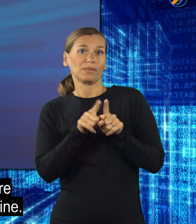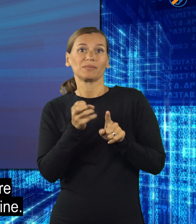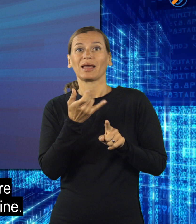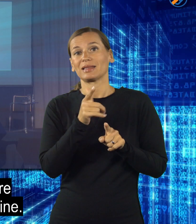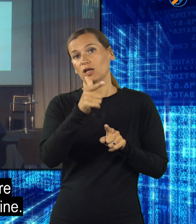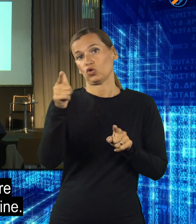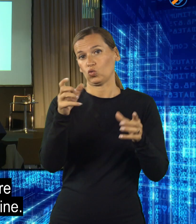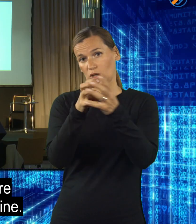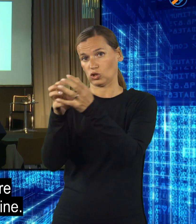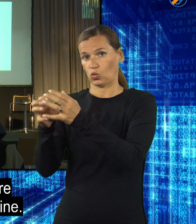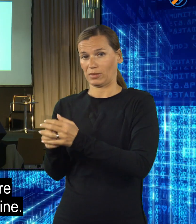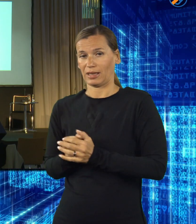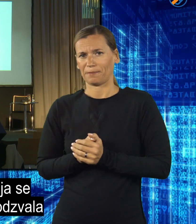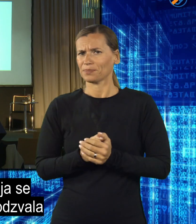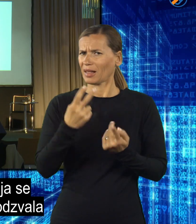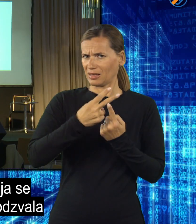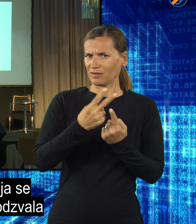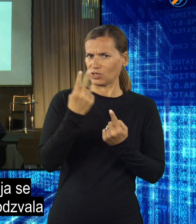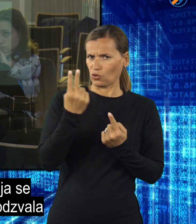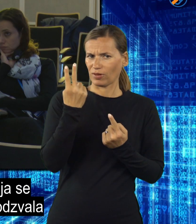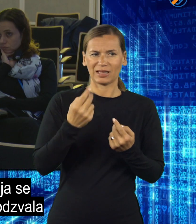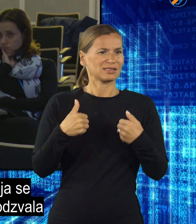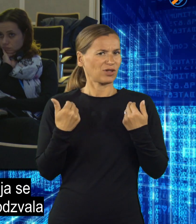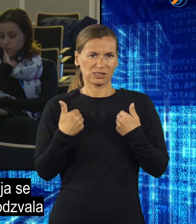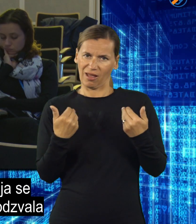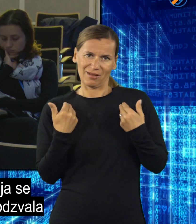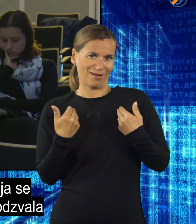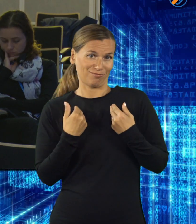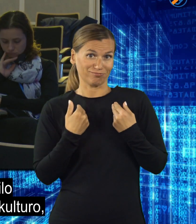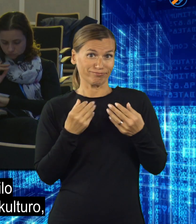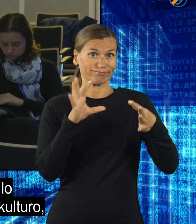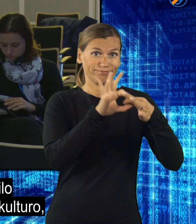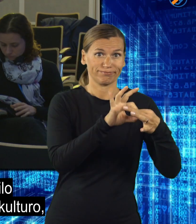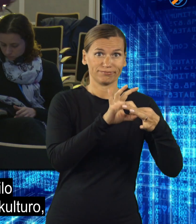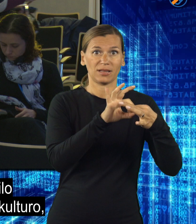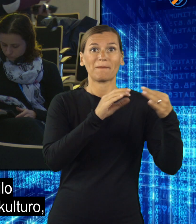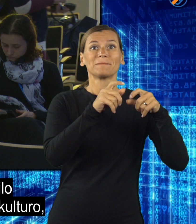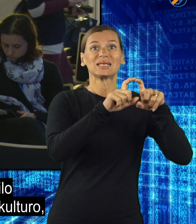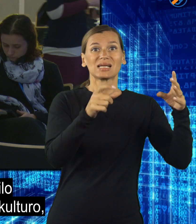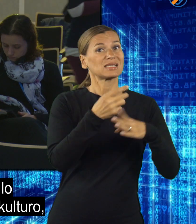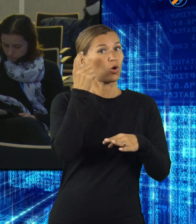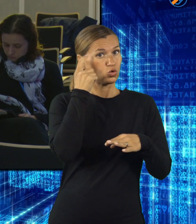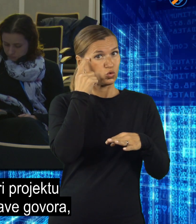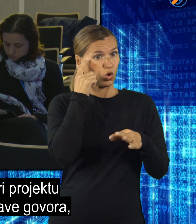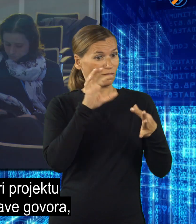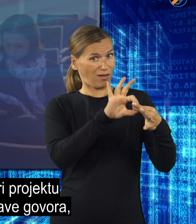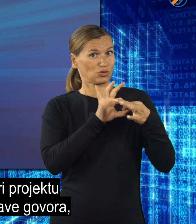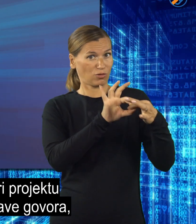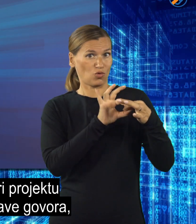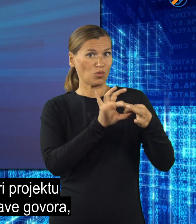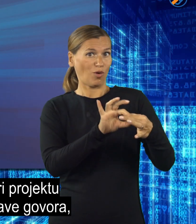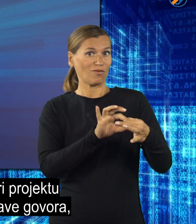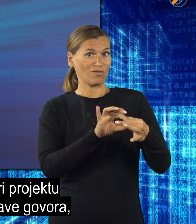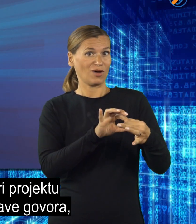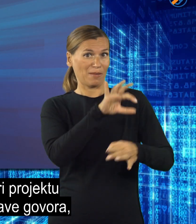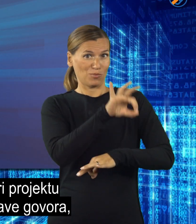nekatere druge skupine. RTV Slovenija se je z veseljem odzvala na povabilo Ministrstva za kulturo, da sodelujemo